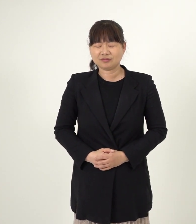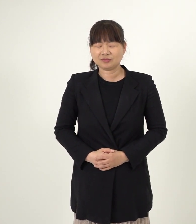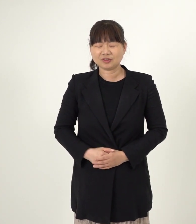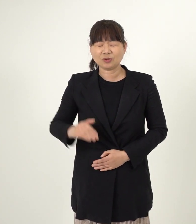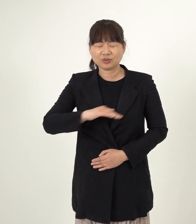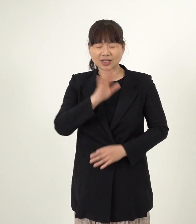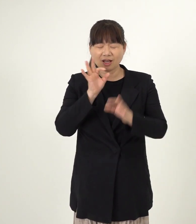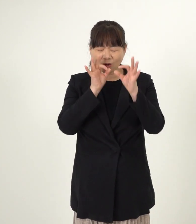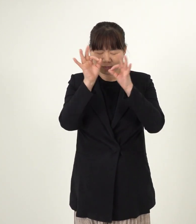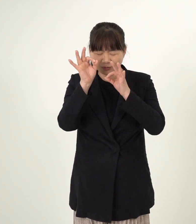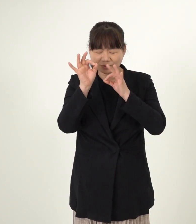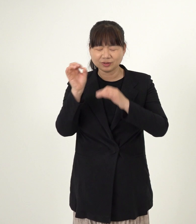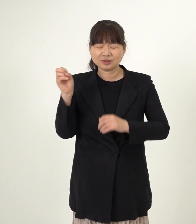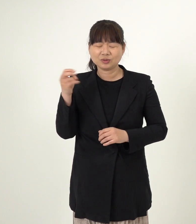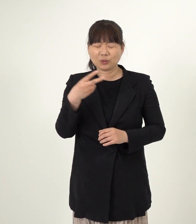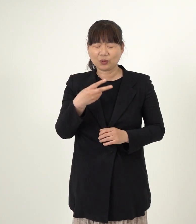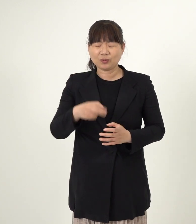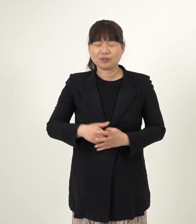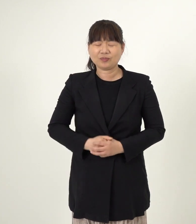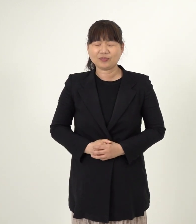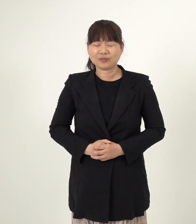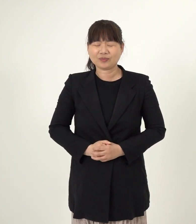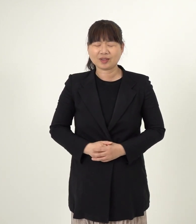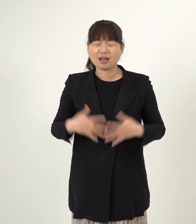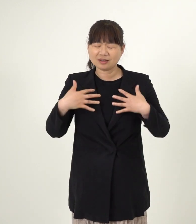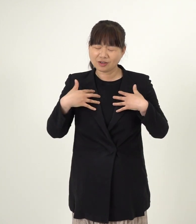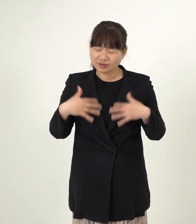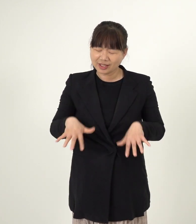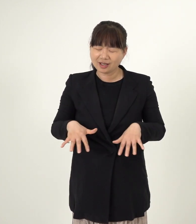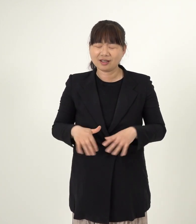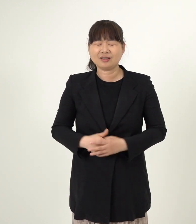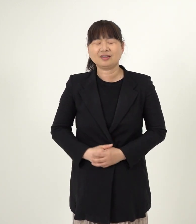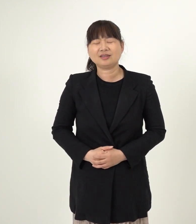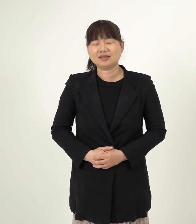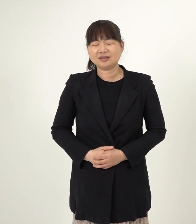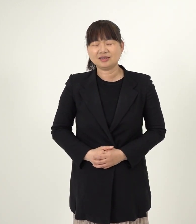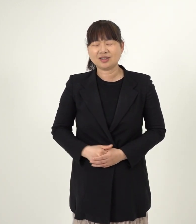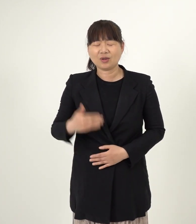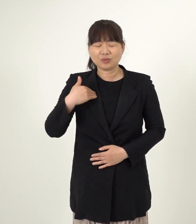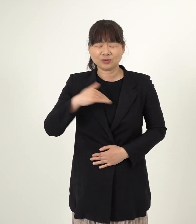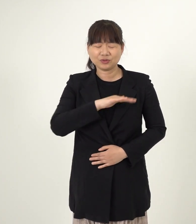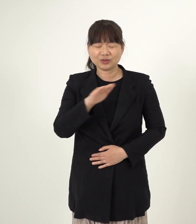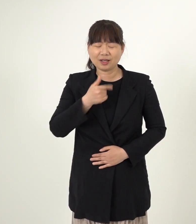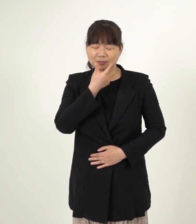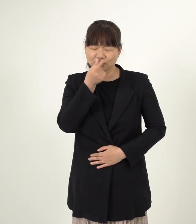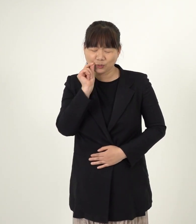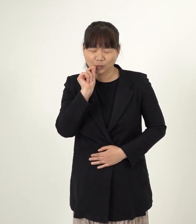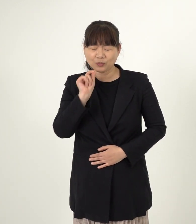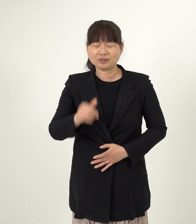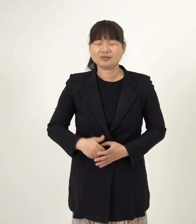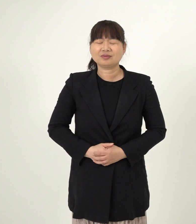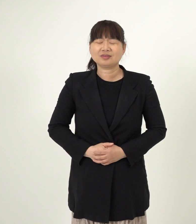우리의 허물도, 우리의 연약함도, 우리의 못남도